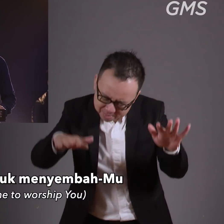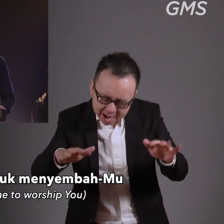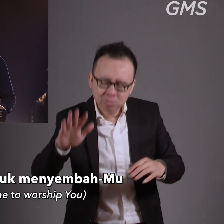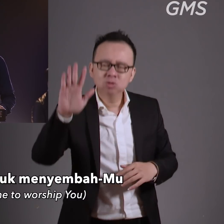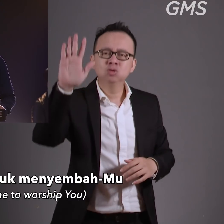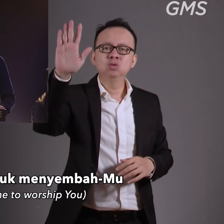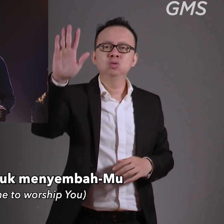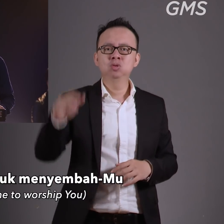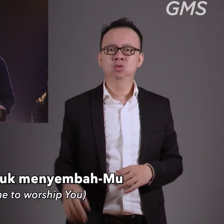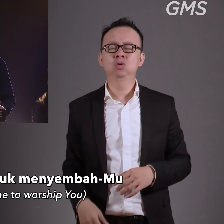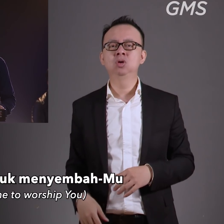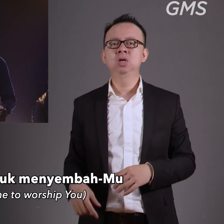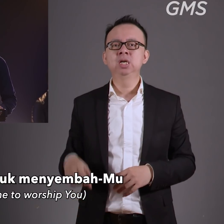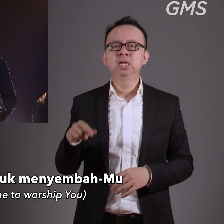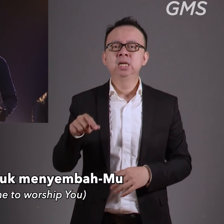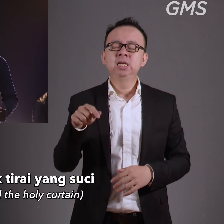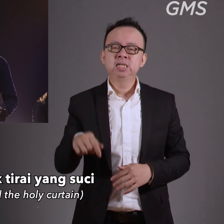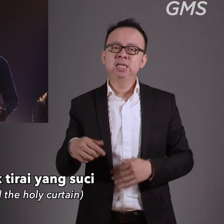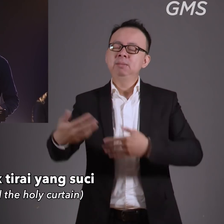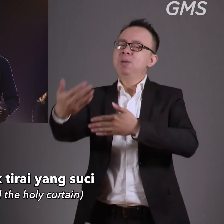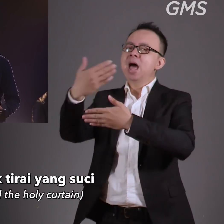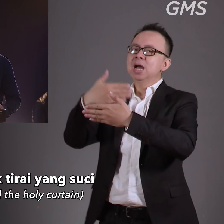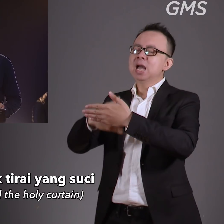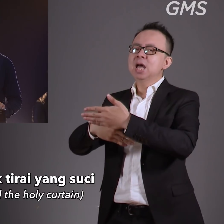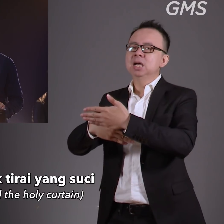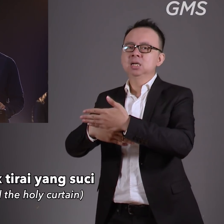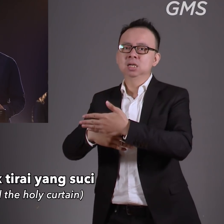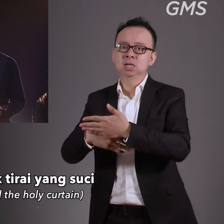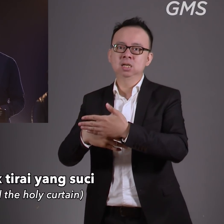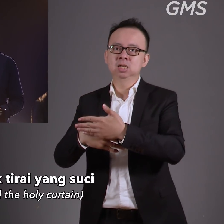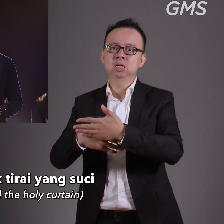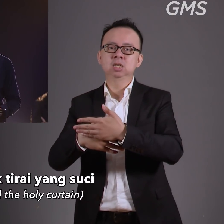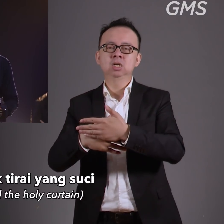menyembahmu di balik tirai yang